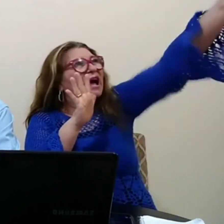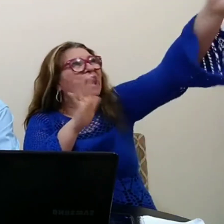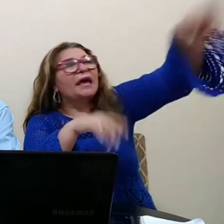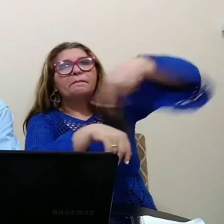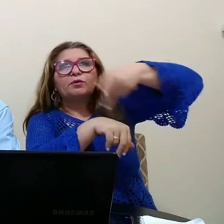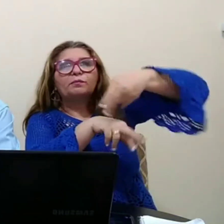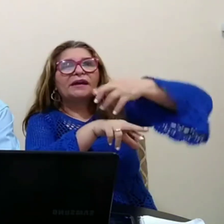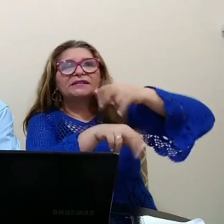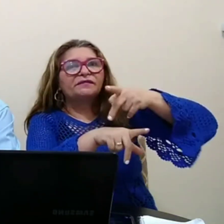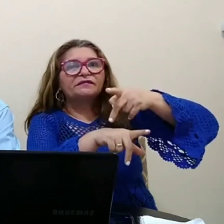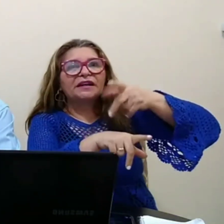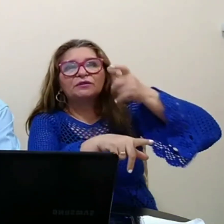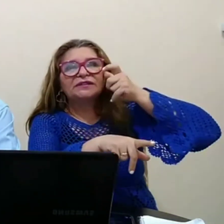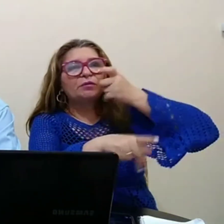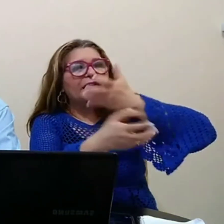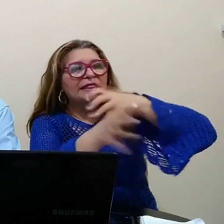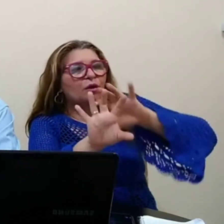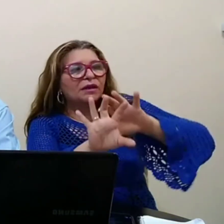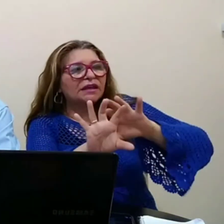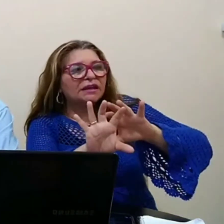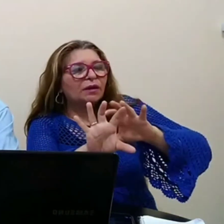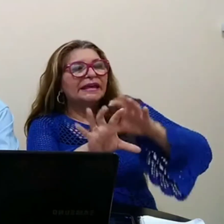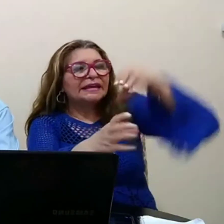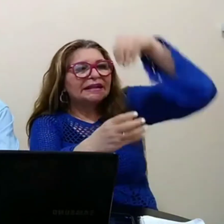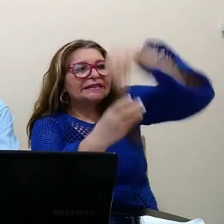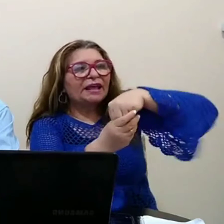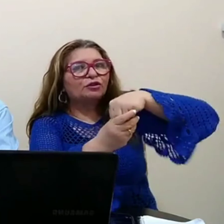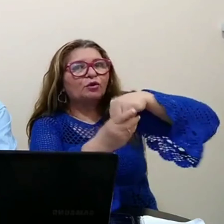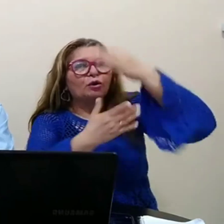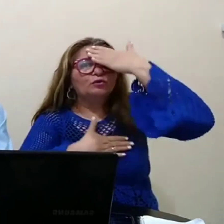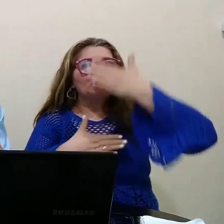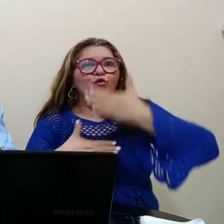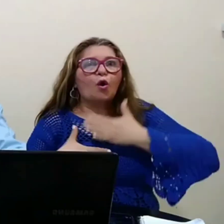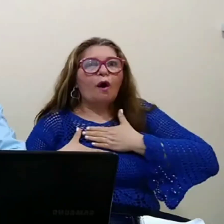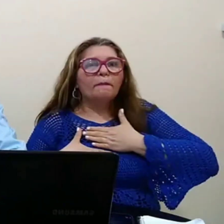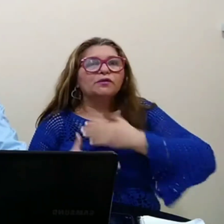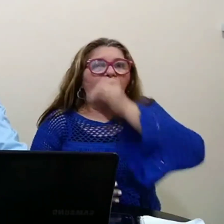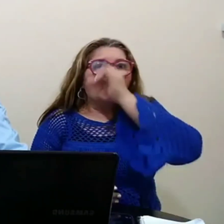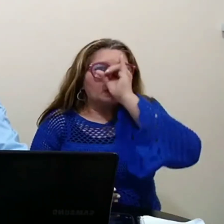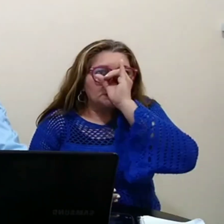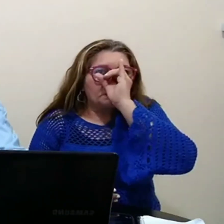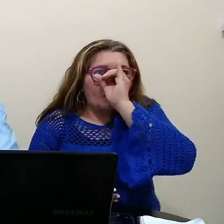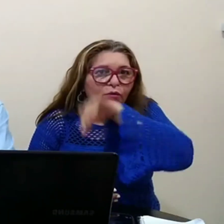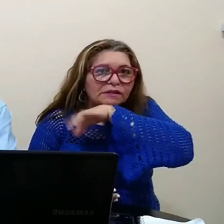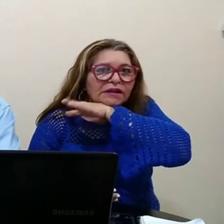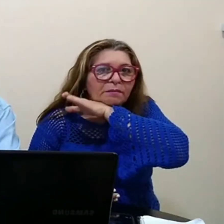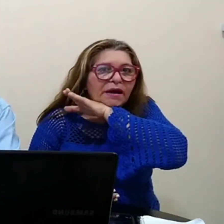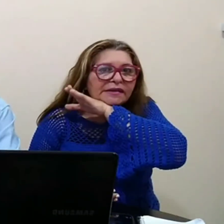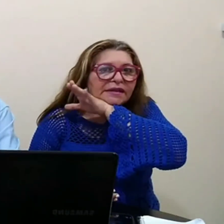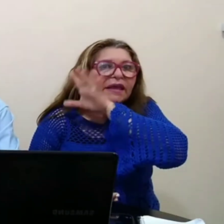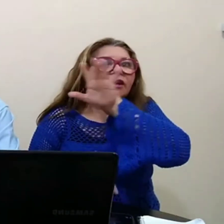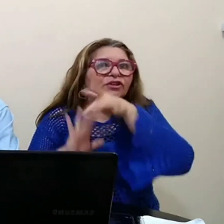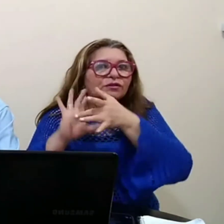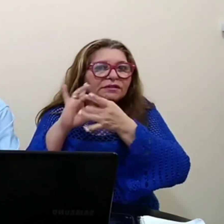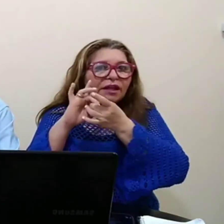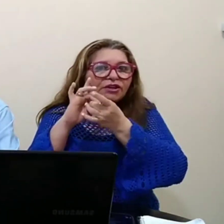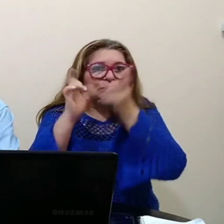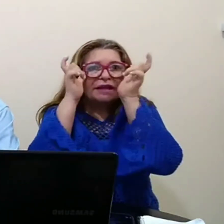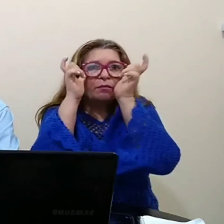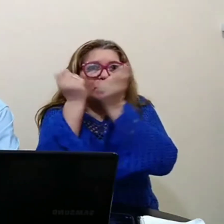que os mandasse para os porcos que estavam ali perto. E Jesus o permite, e eles entram nos porcos, os